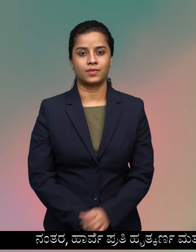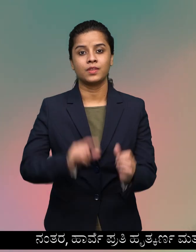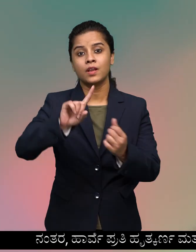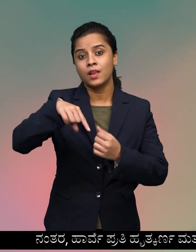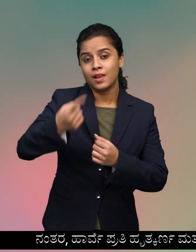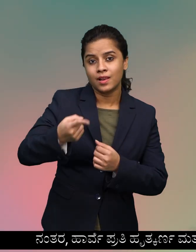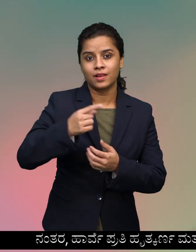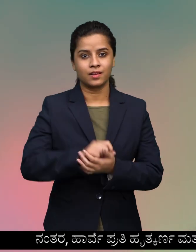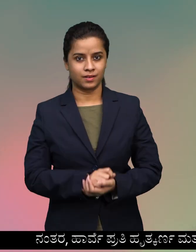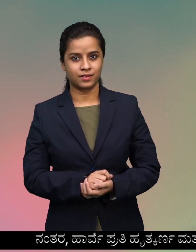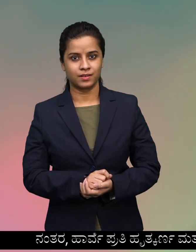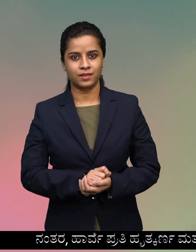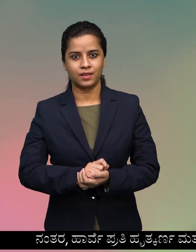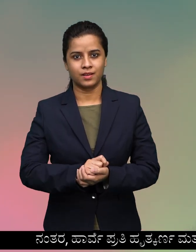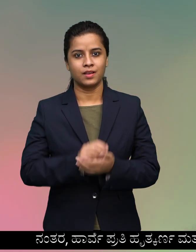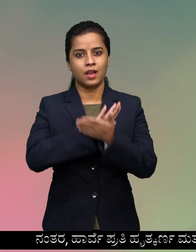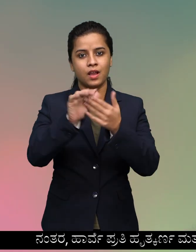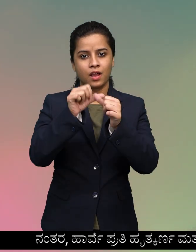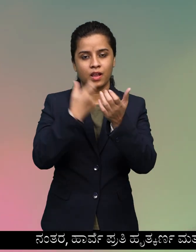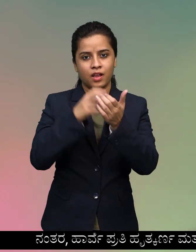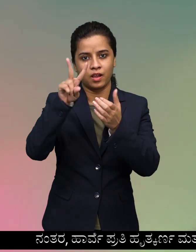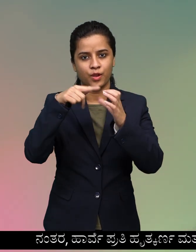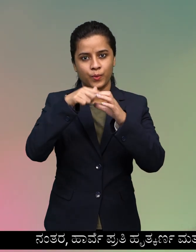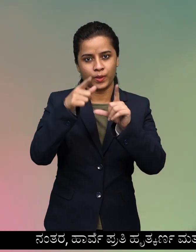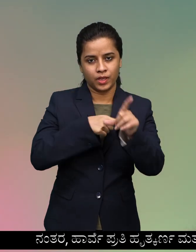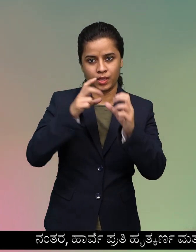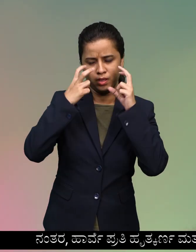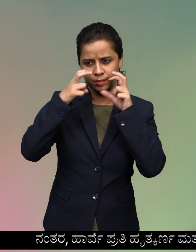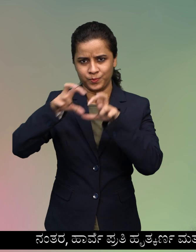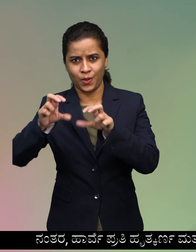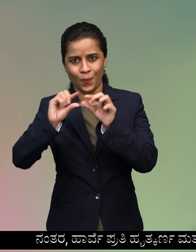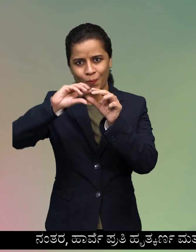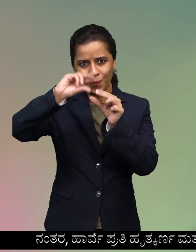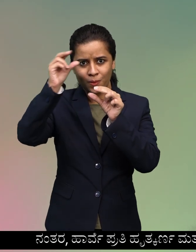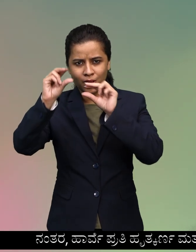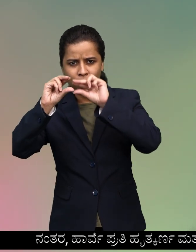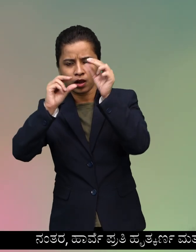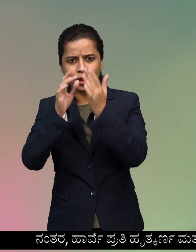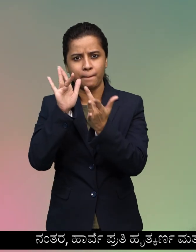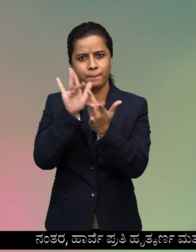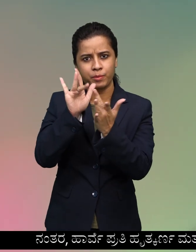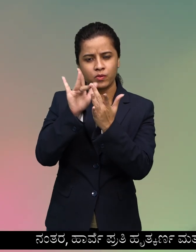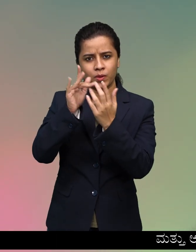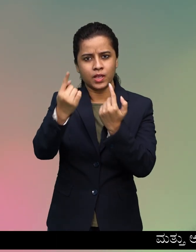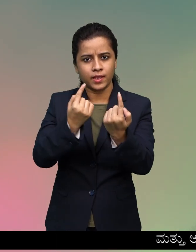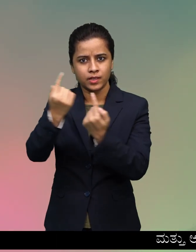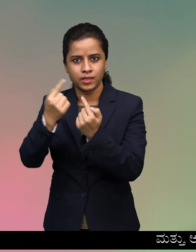ನಂತರ ಹಾರ್ವೆ ಪ್ರತಿ ಹೃತ್ಕರ್ಣ ಮತ್ತು ಅದರ ಕುಹರದ ನಡುವಿನ ಕವಾಟಗಳನ್ನು ಗಮನಿಸಿದರು ಮತ್ತು